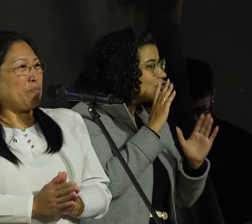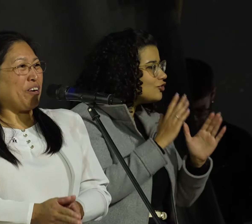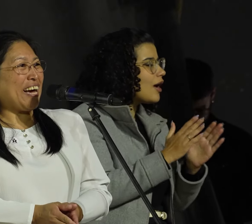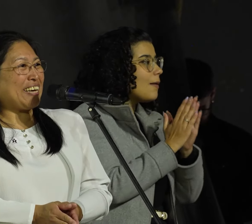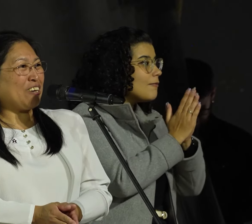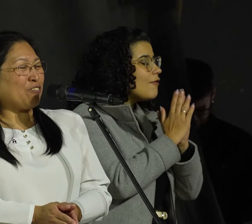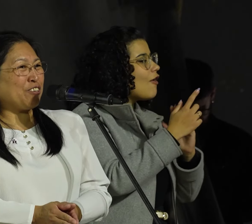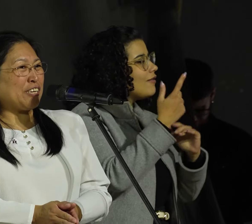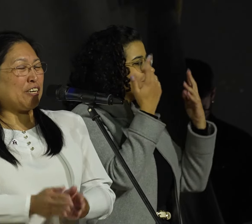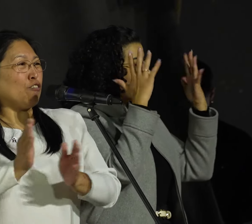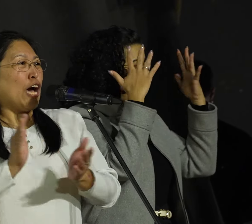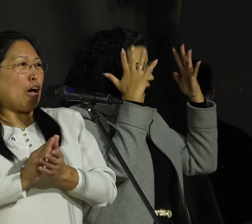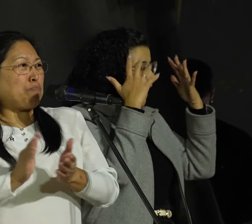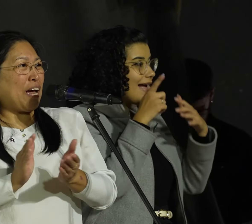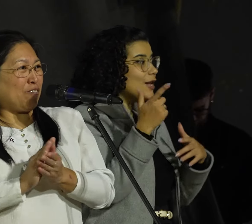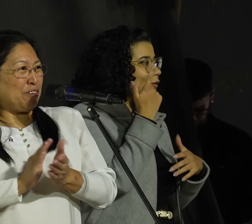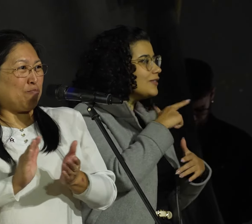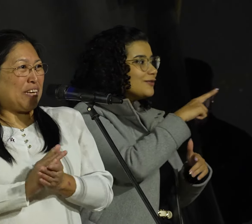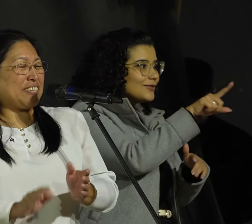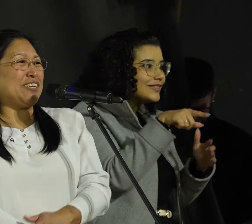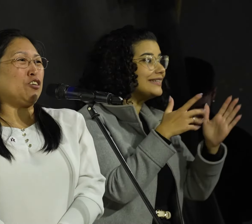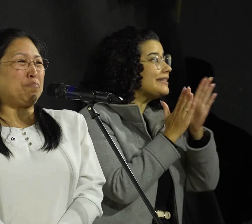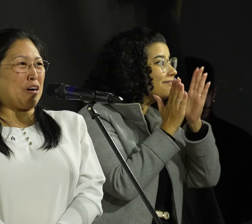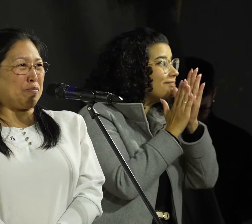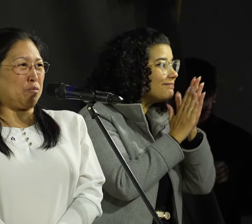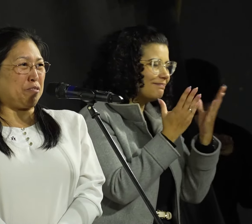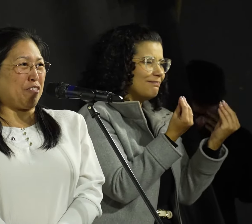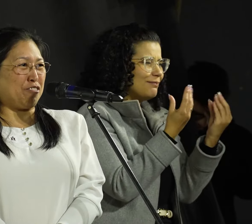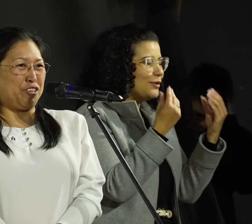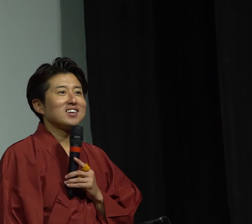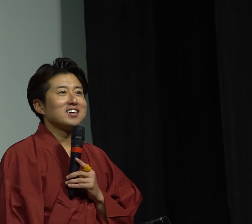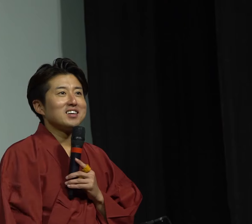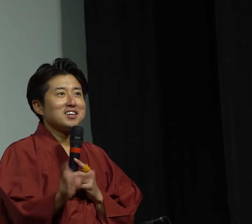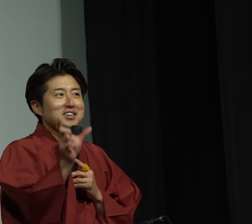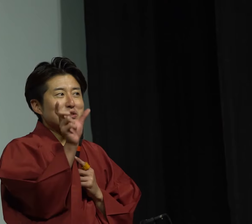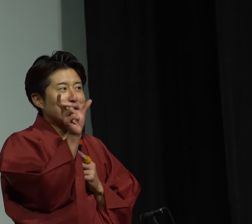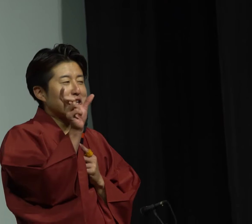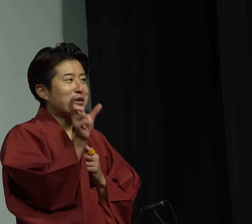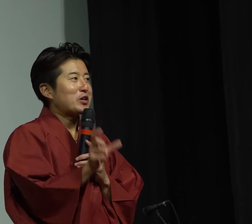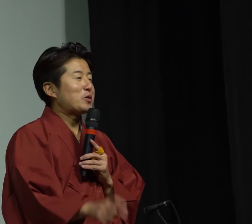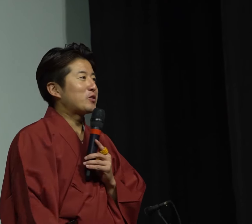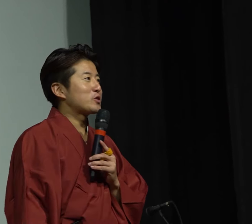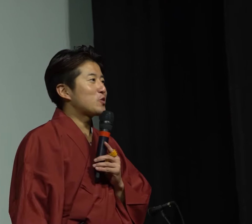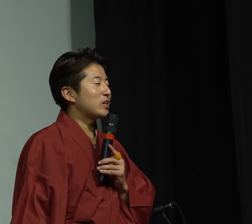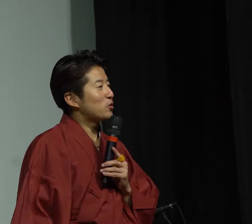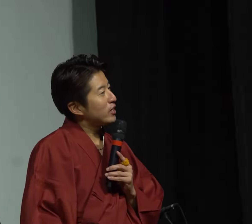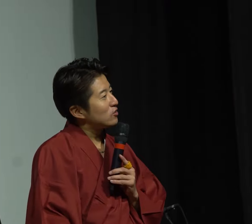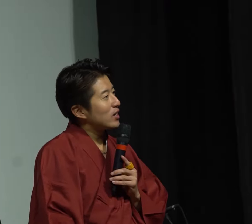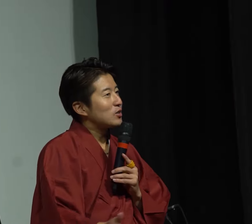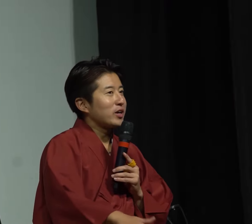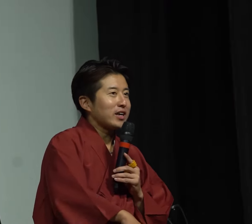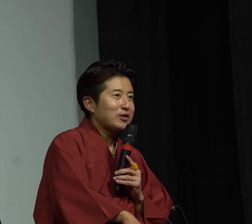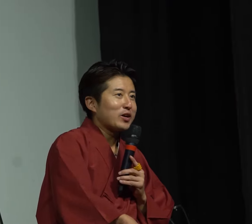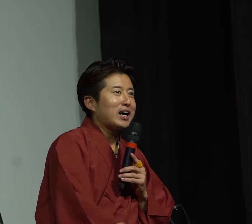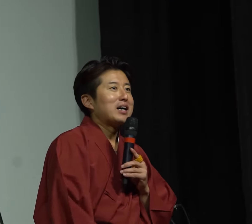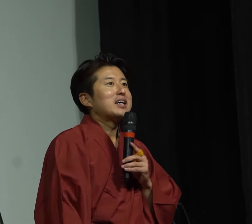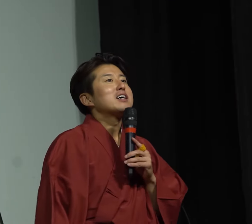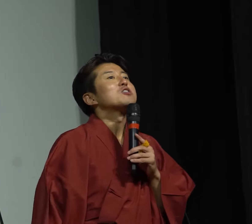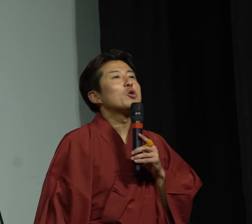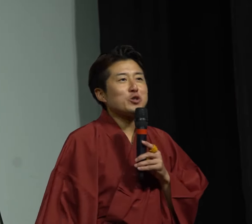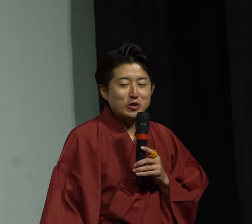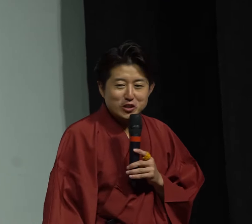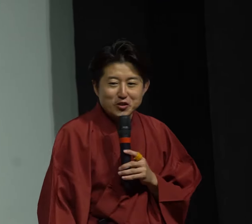para comemorar que ele conseguiu, aplaudam, bastante palmas, por favor. Sore dewa kyou wa dojo ga toreru no ka torenai no